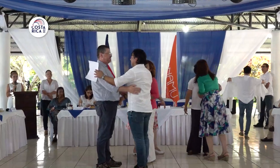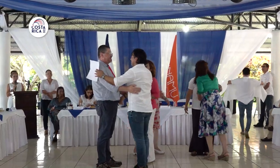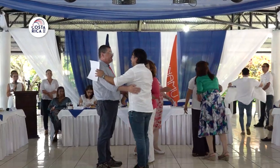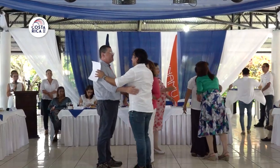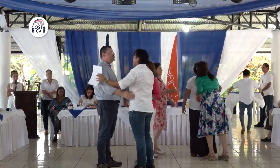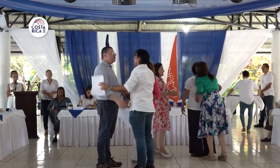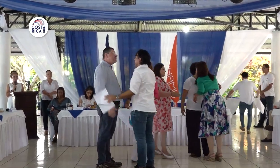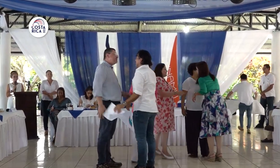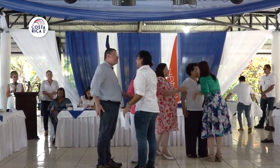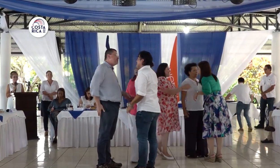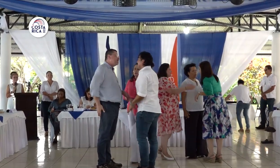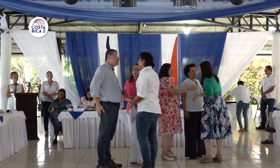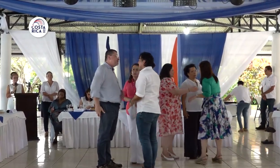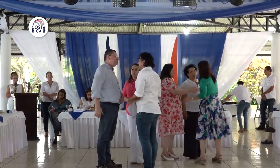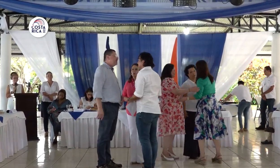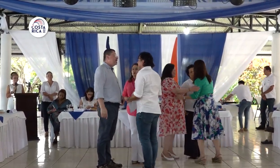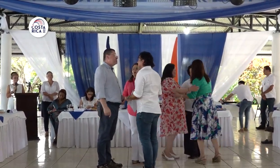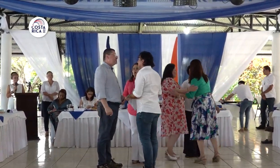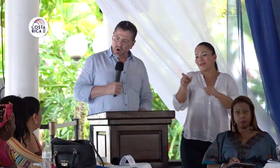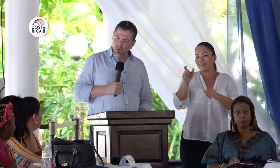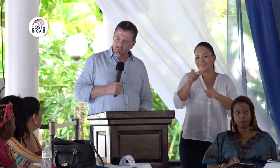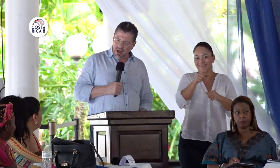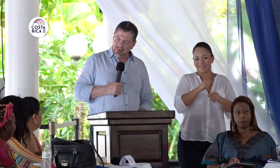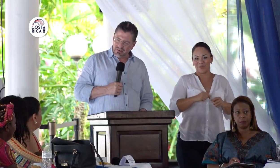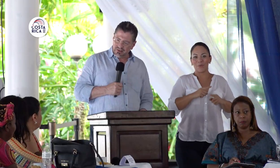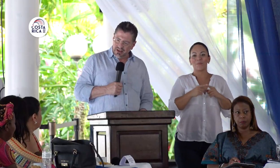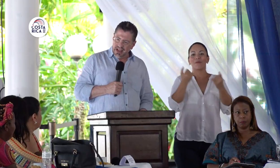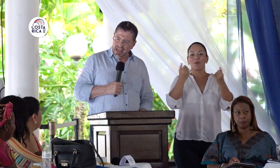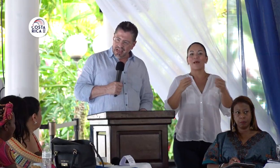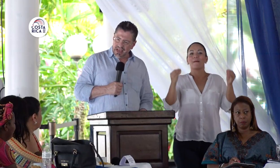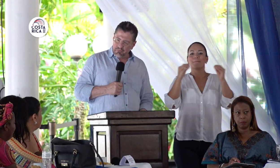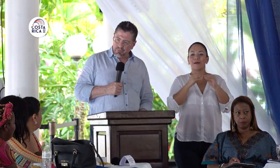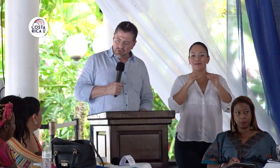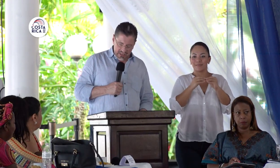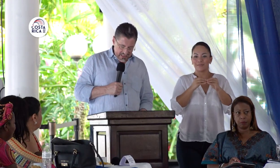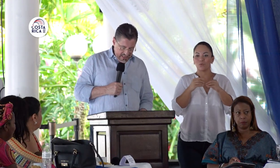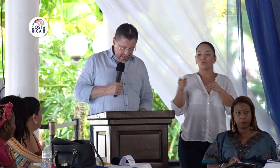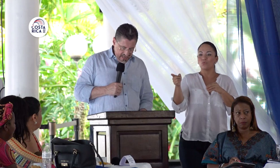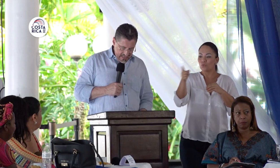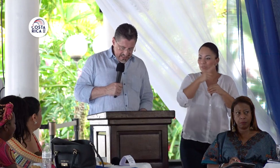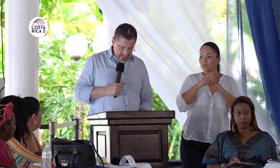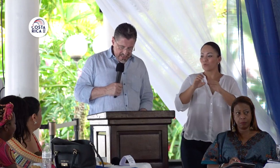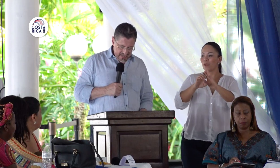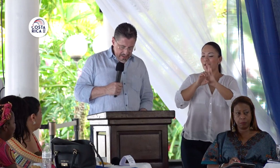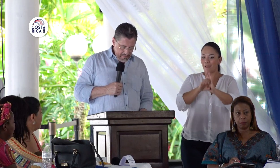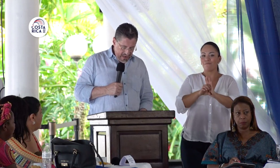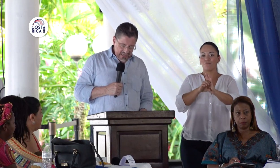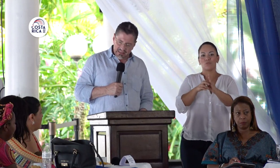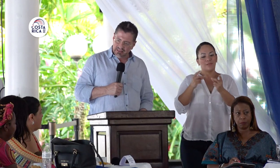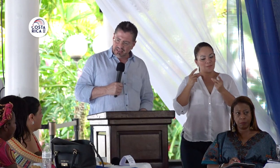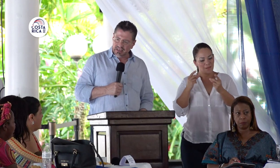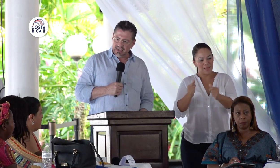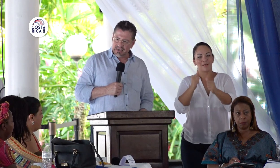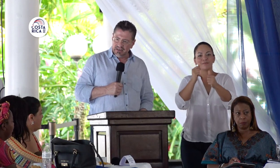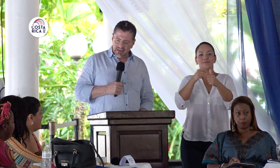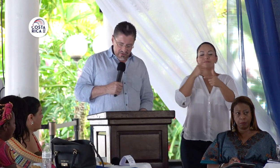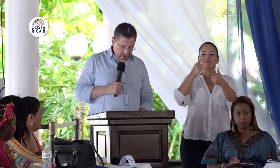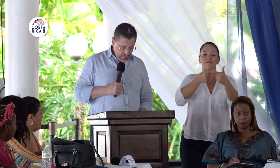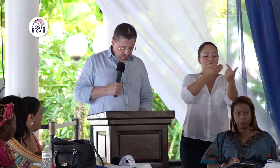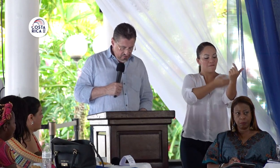De esta manera. Pero aún más, en ejemplos de diligencia,